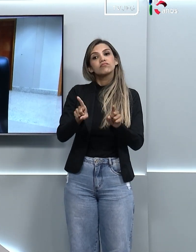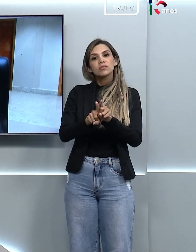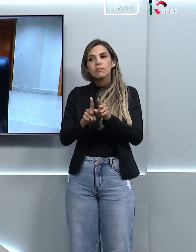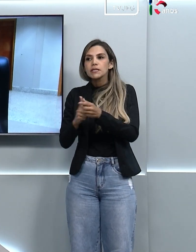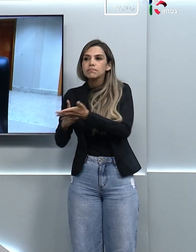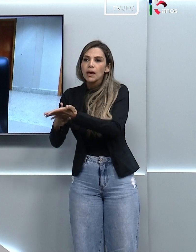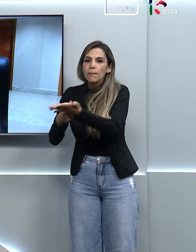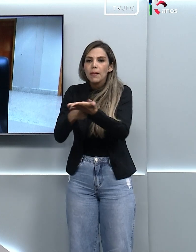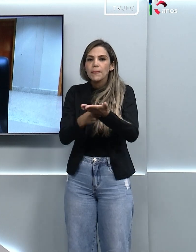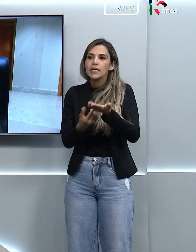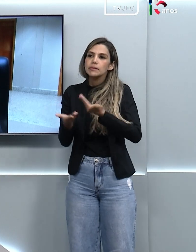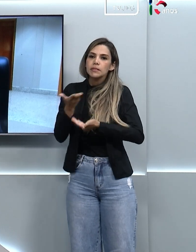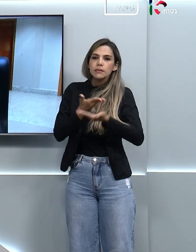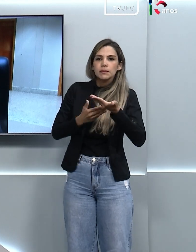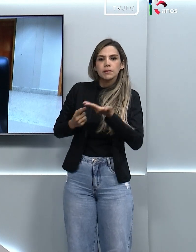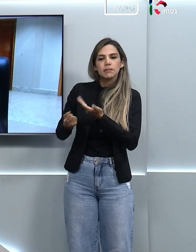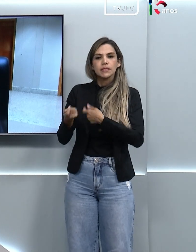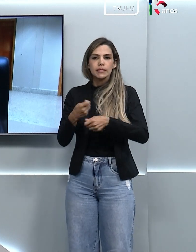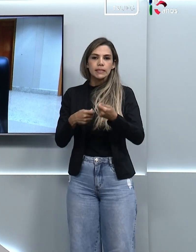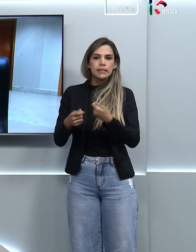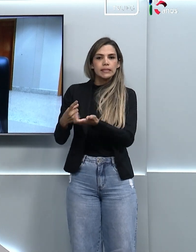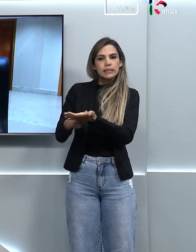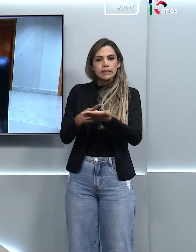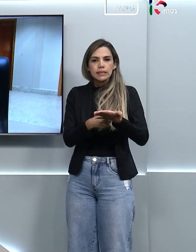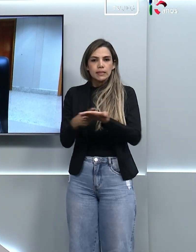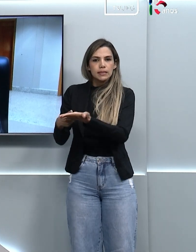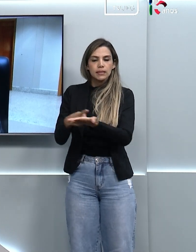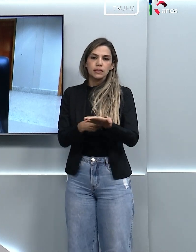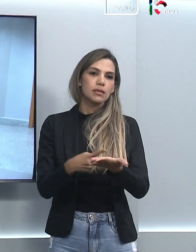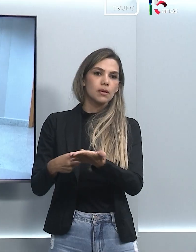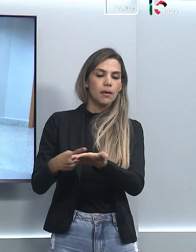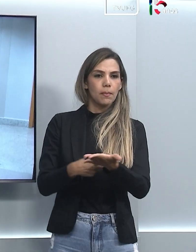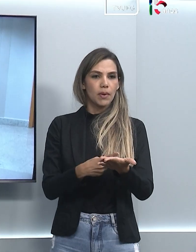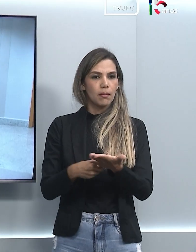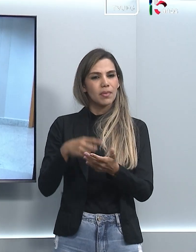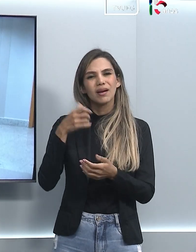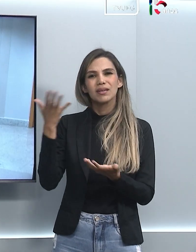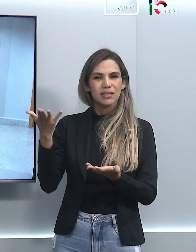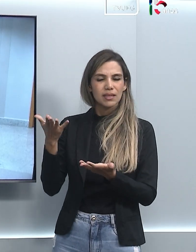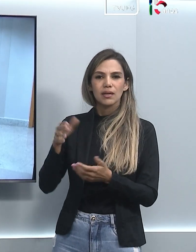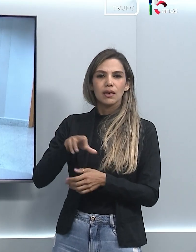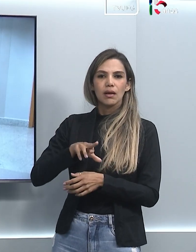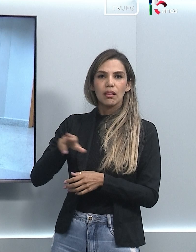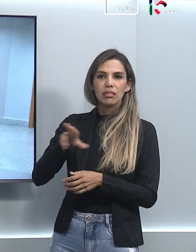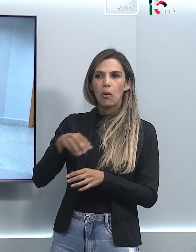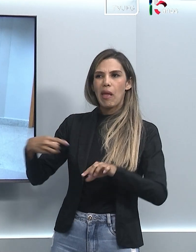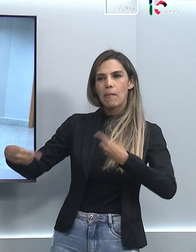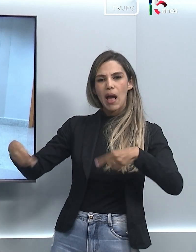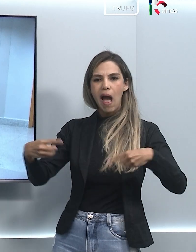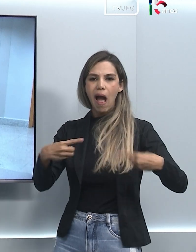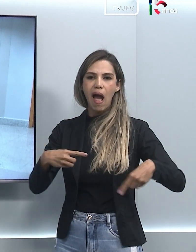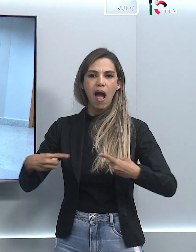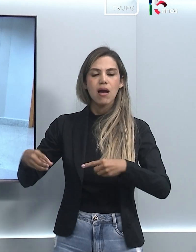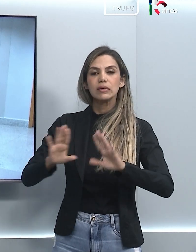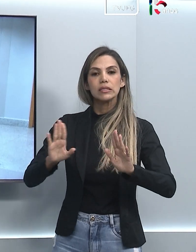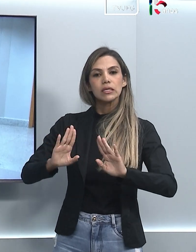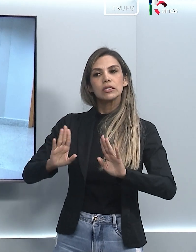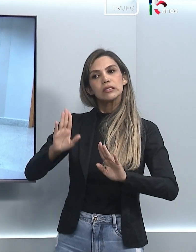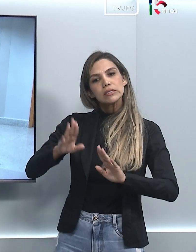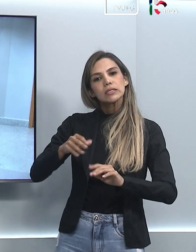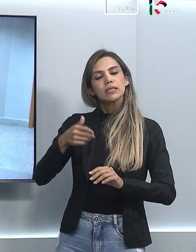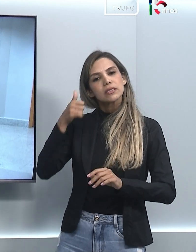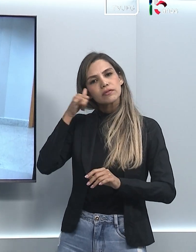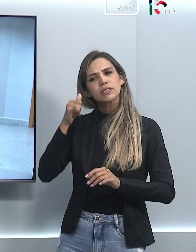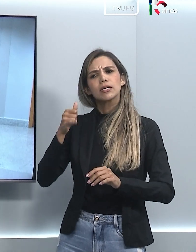do diálogo, né, expondo a necessidade de convergência e não de fortalecimento de disputas. Então, é um